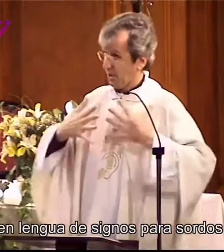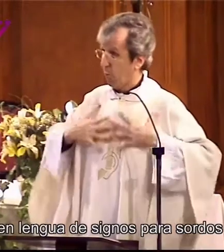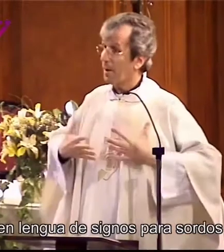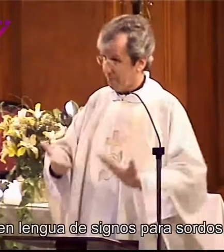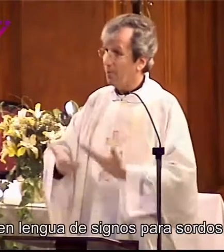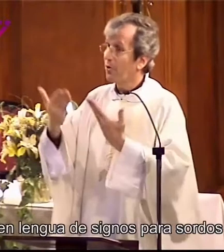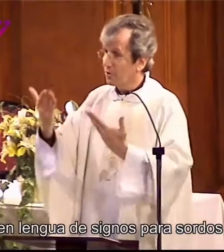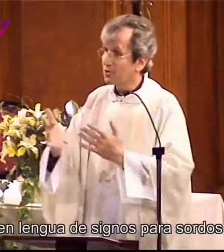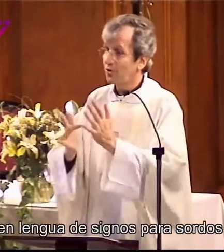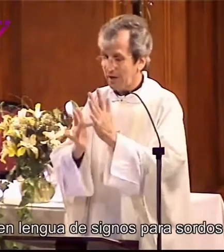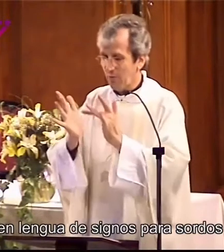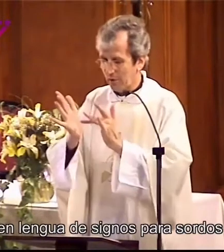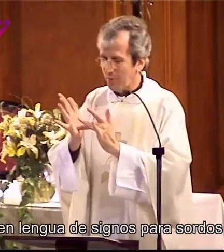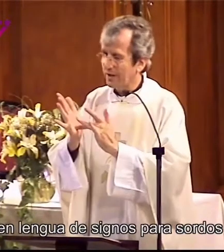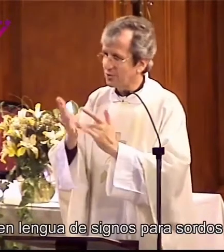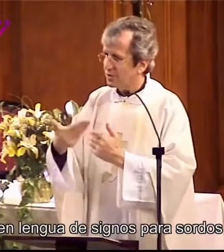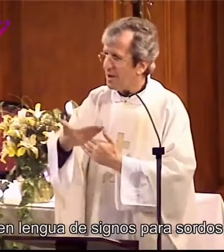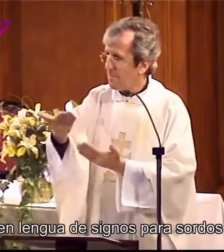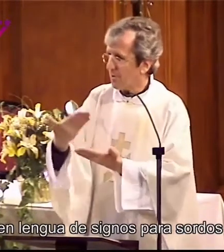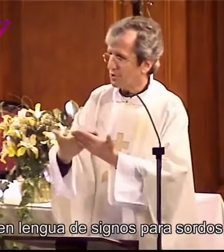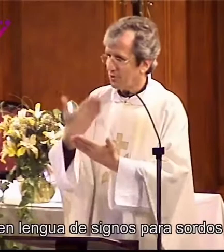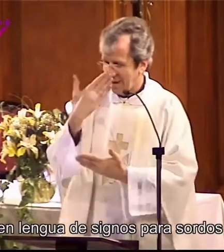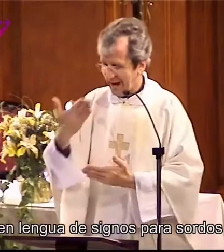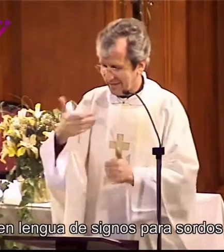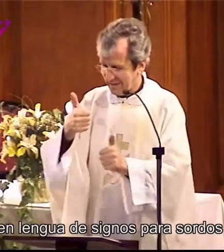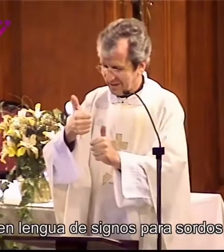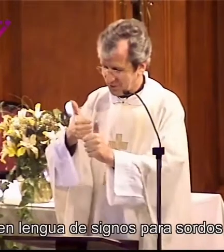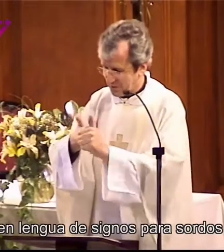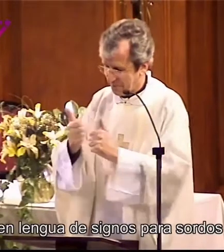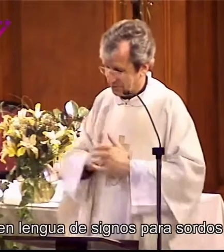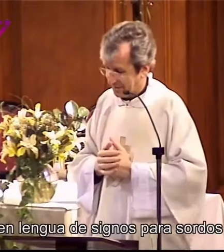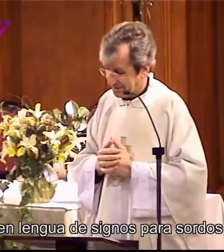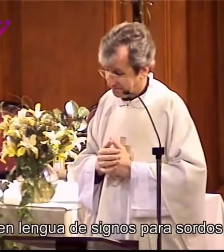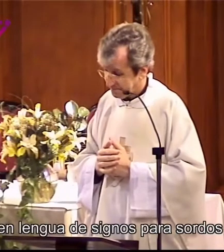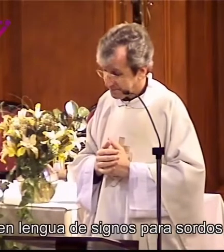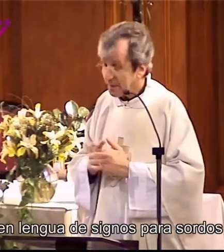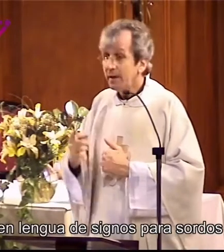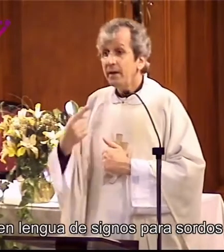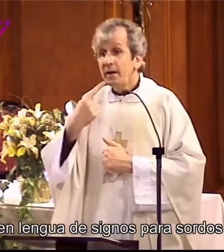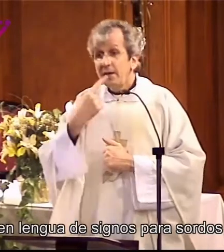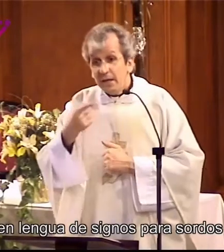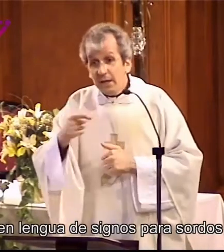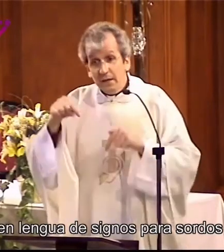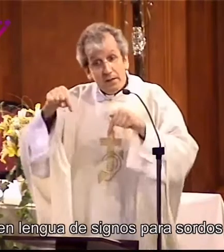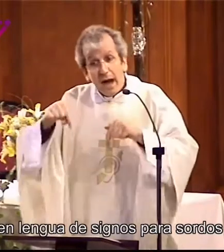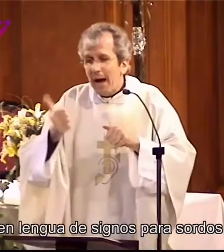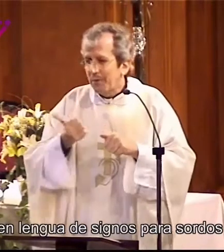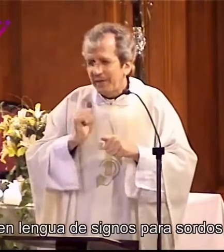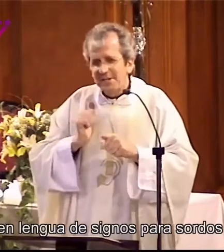cuerpo glorioso, igual como Jesús mostró ante sus apóstoles. Y aprovecha